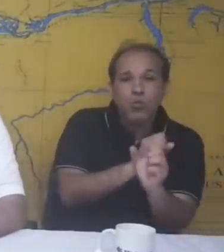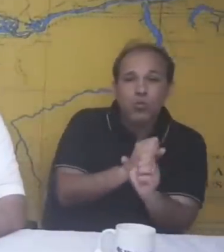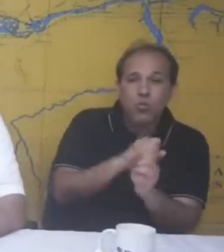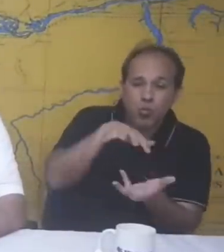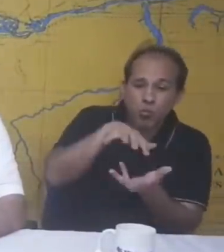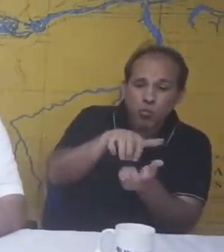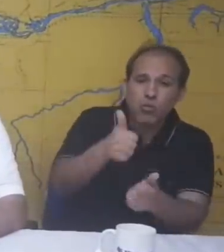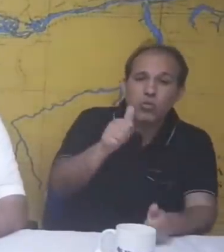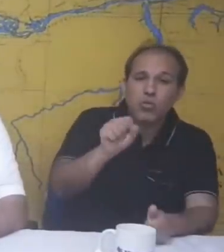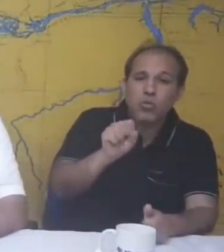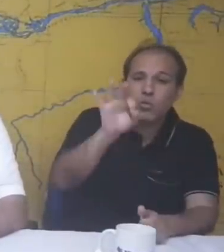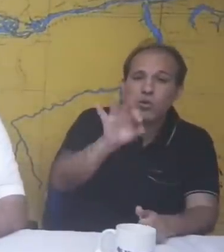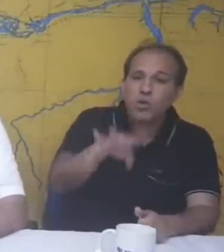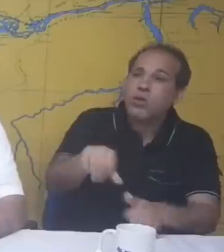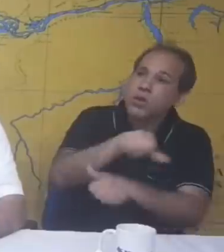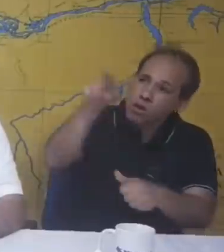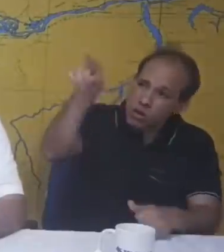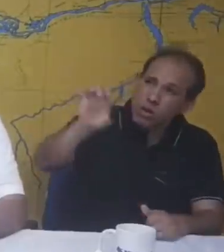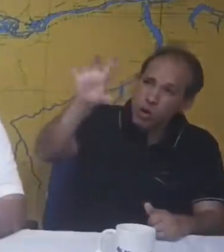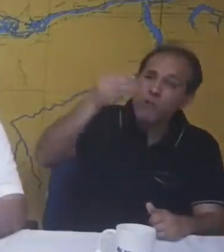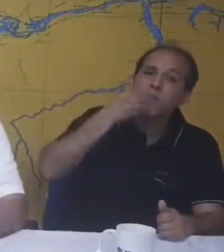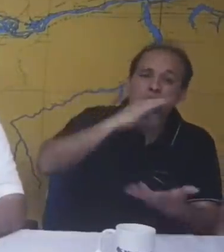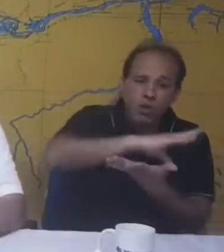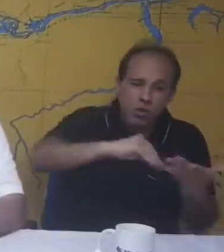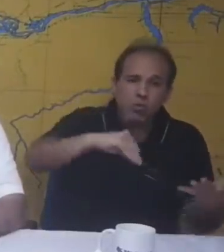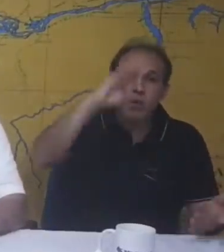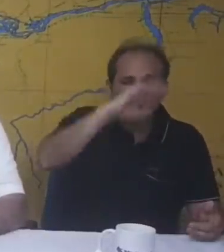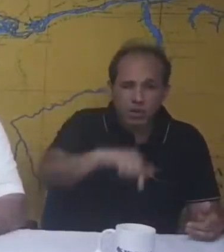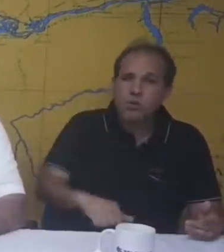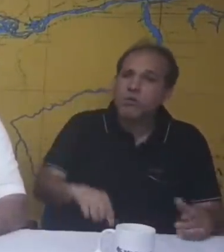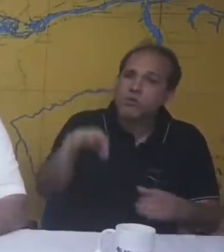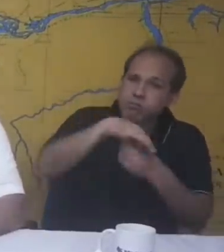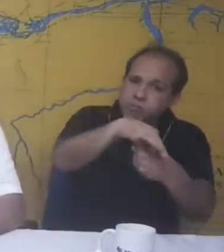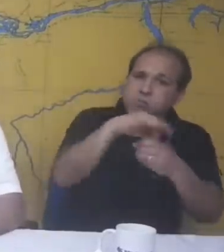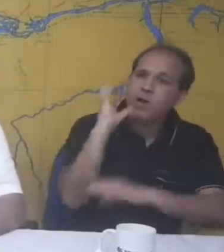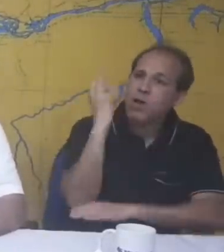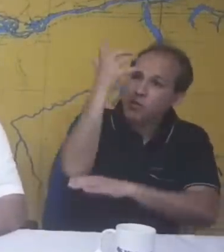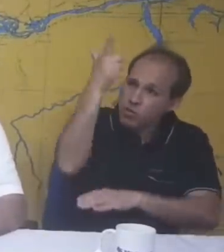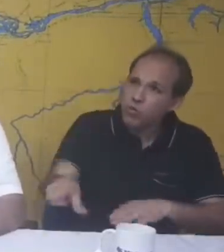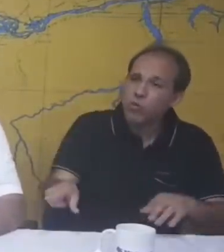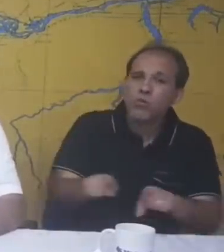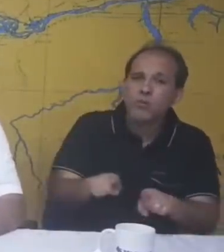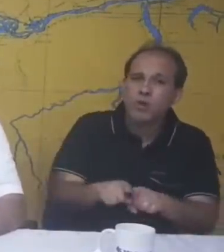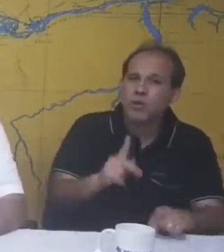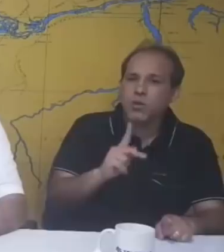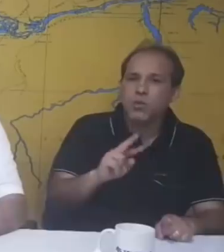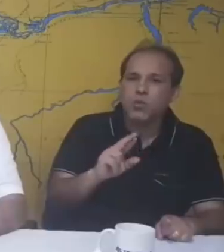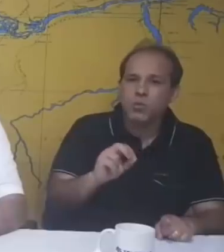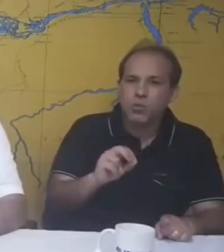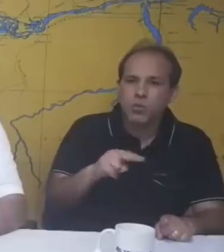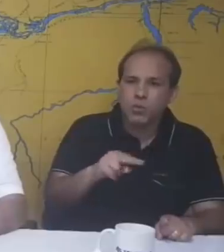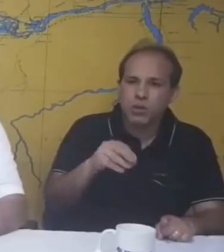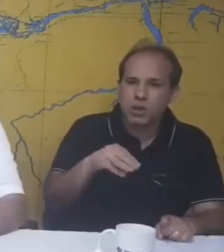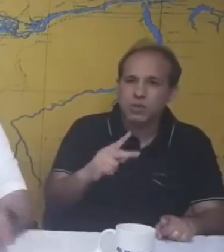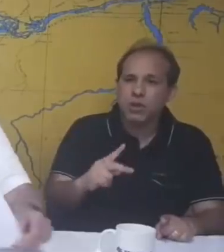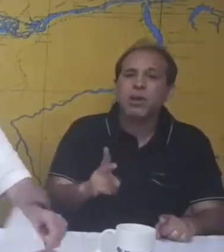exemplo do Brasil, vamos reflorestar seu país. Vamos lá? Pronamp, rapidinho, Pedro. Tá.